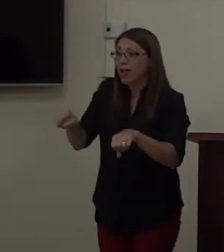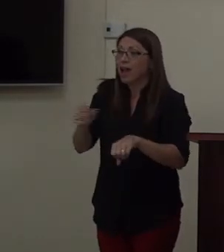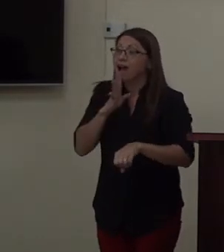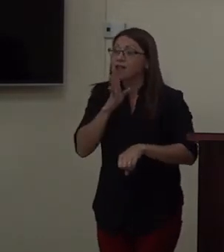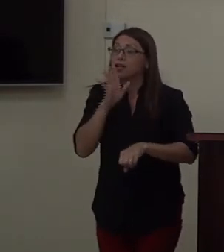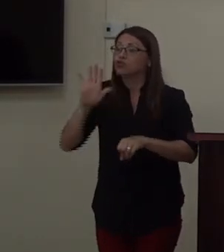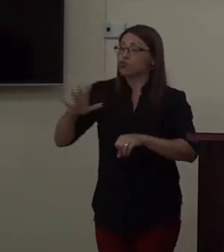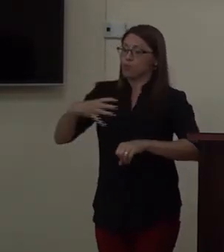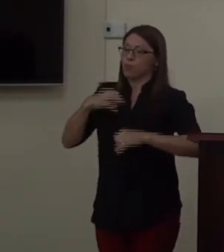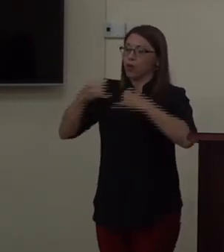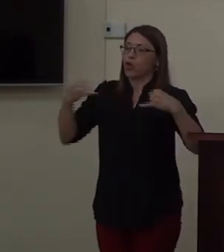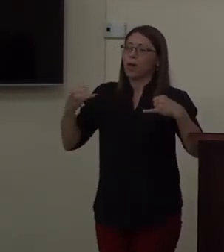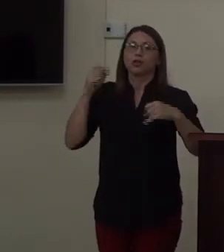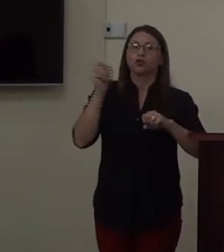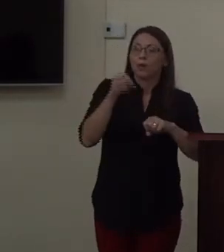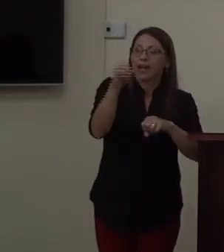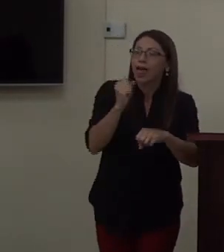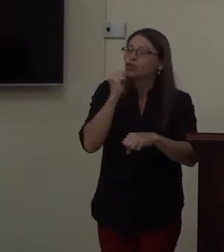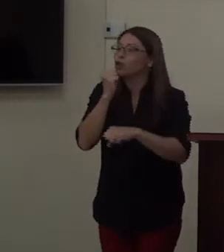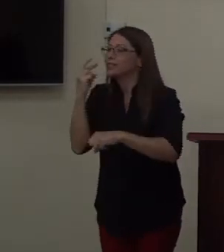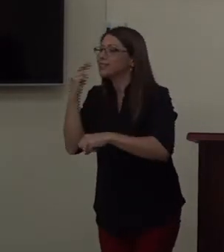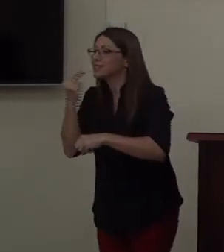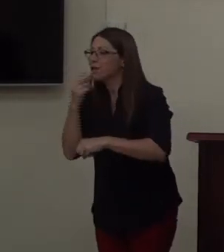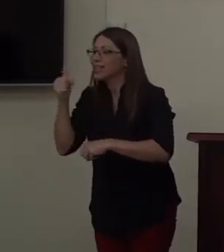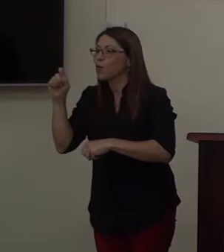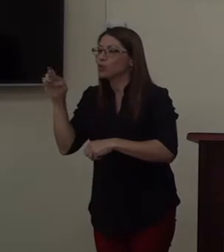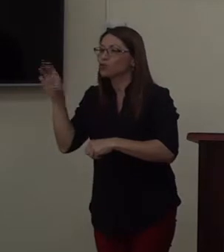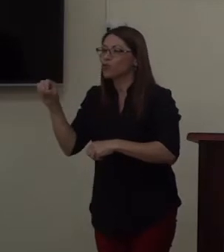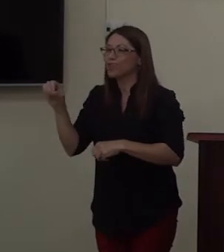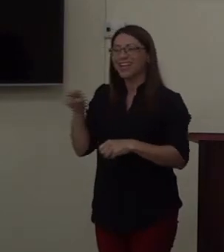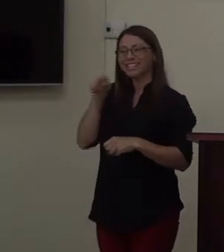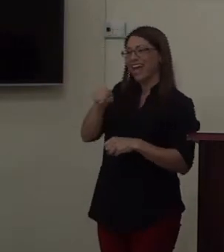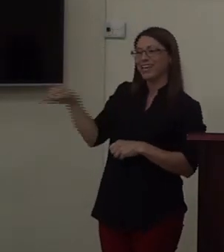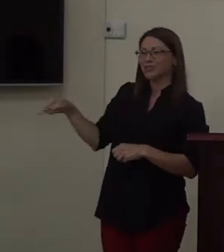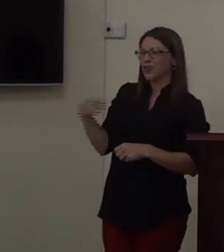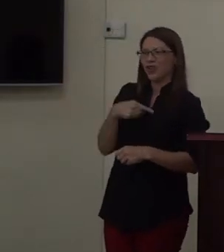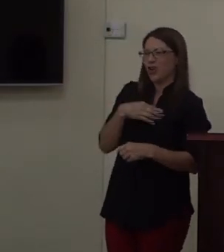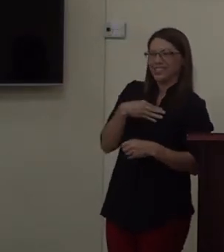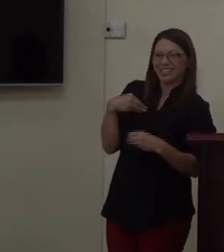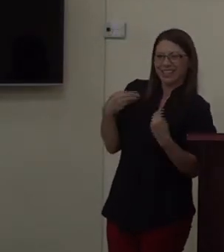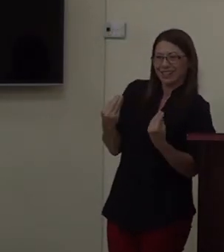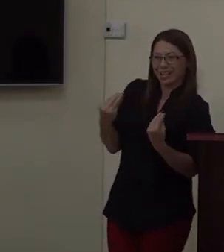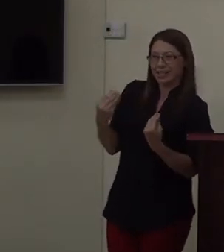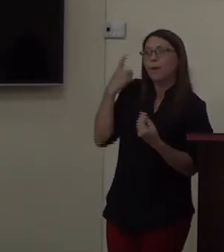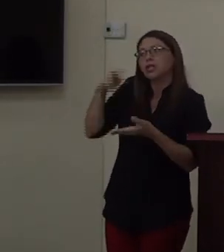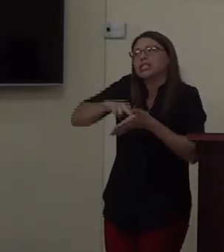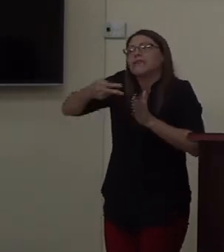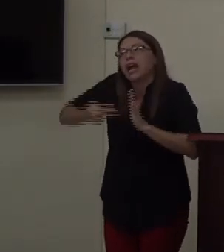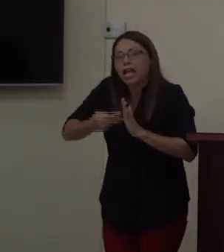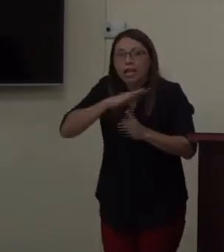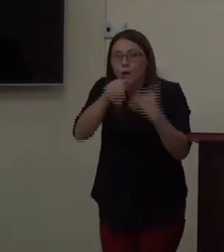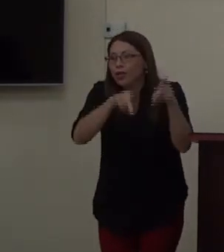supermercados y en las sodas y los restaurantes de cuantos. Ya eso no les hace tanta gracia, porque implicaría que ellos sí tienen que hablar